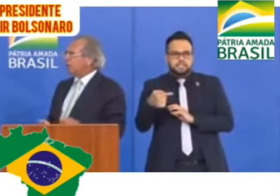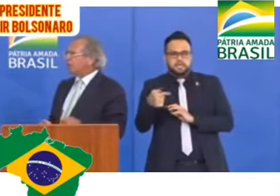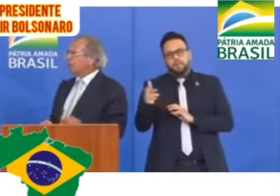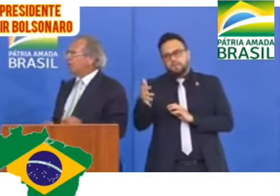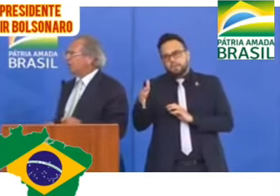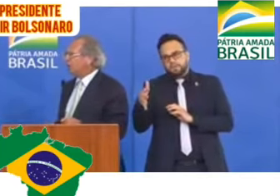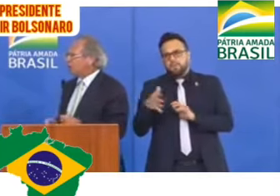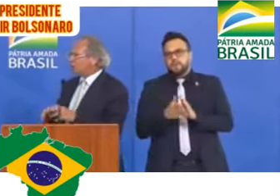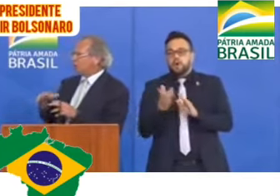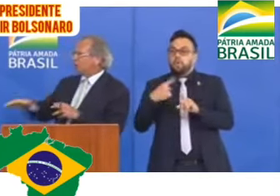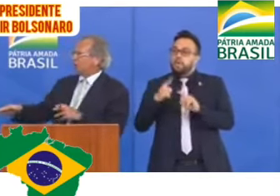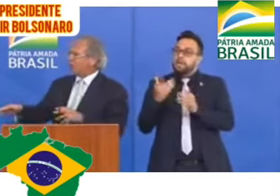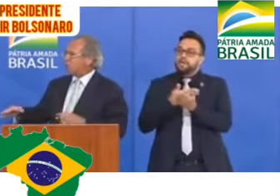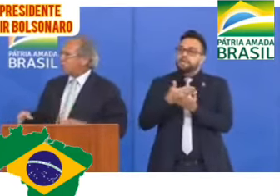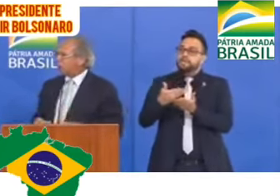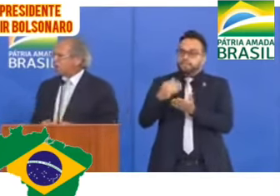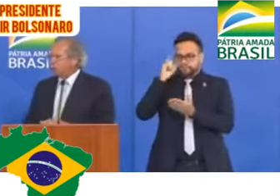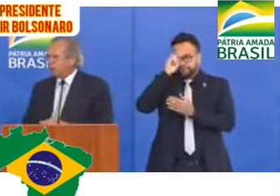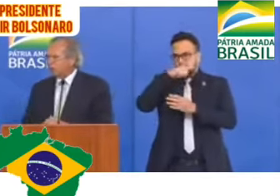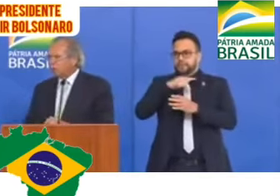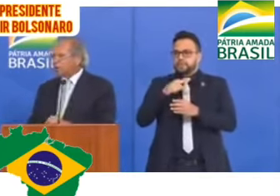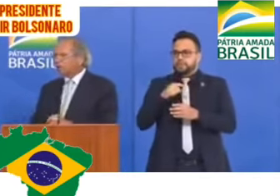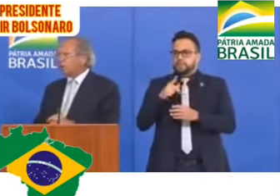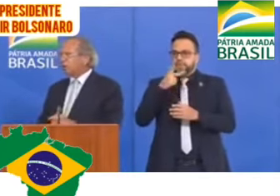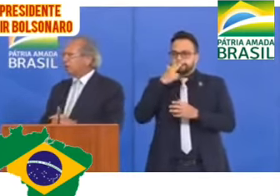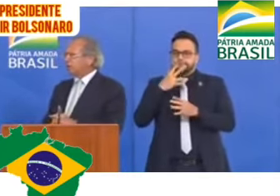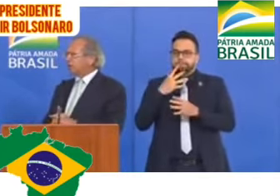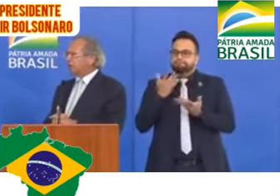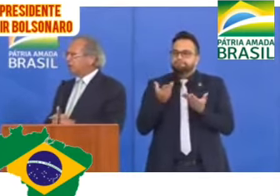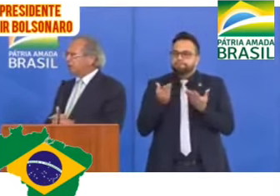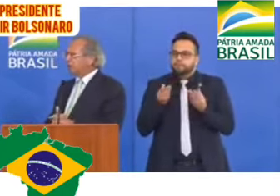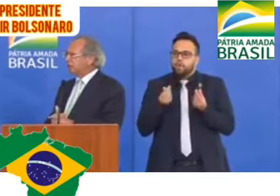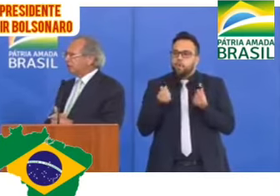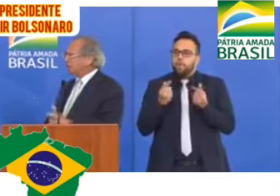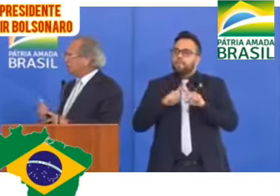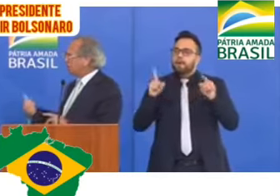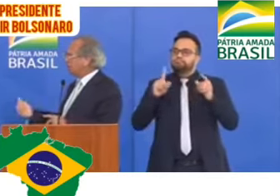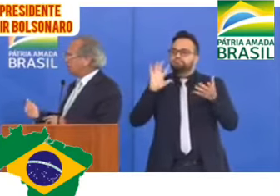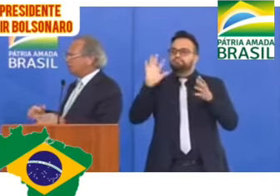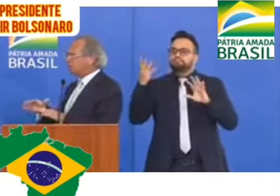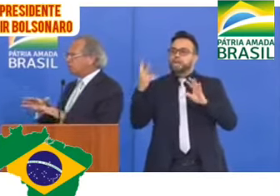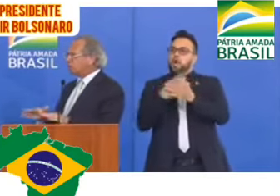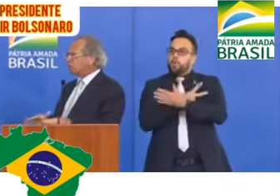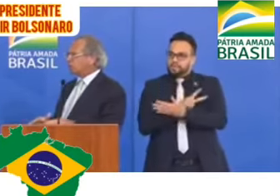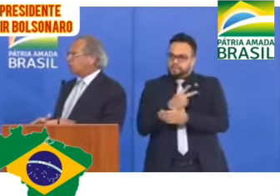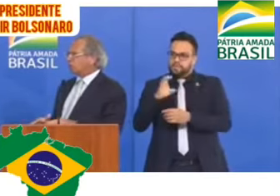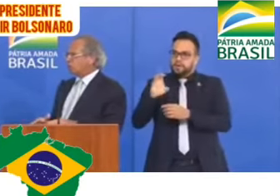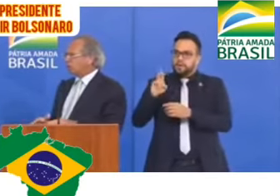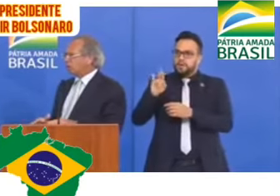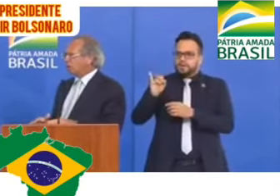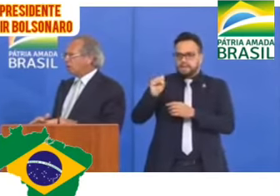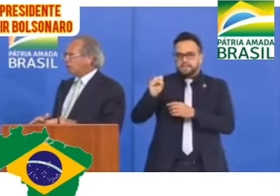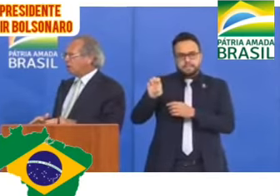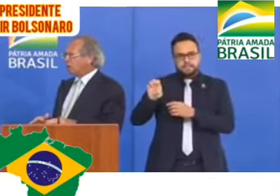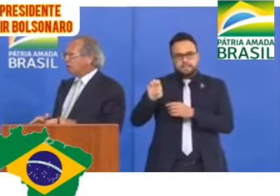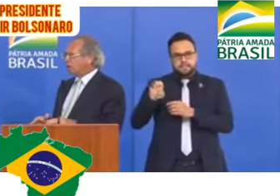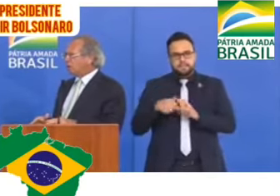aquela dificuldade inicial do dinheiro chegar na ponta, logo que chegou a crise, o nosso Banco Central reduziu os